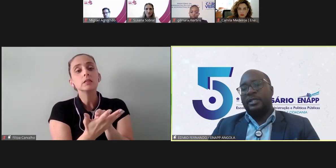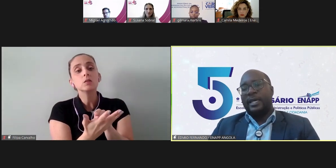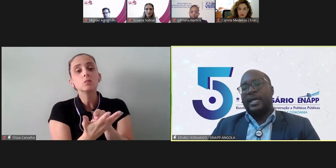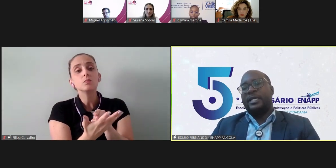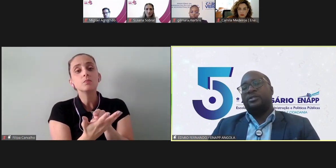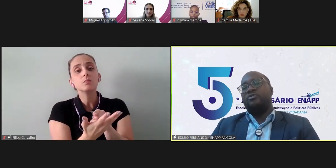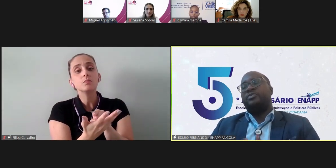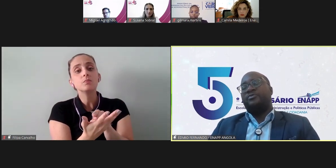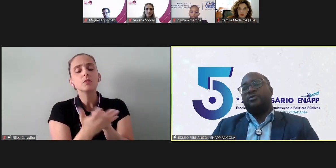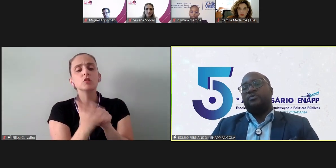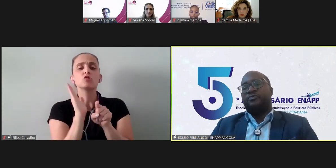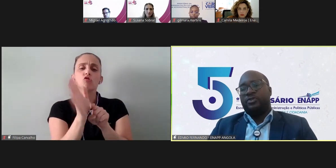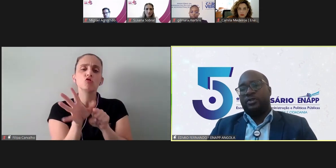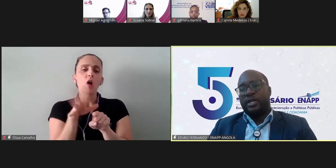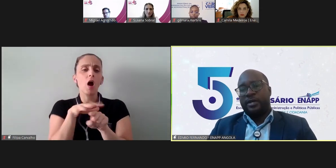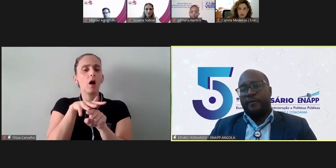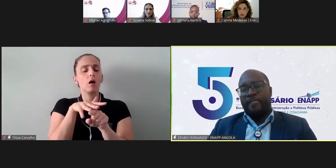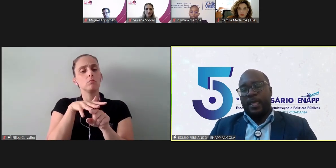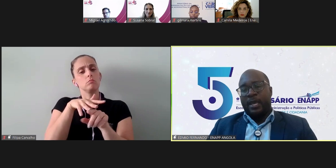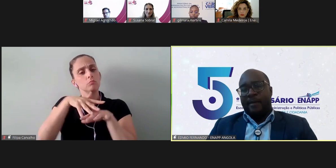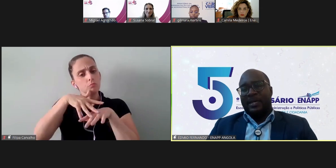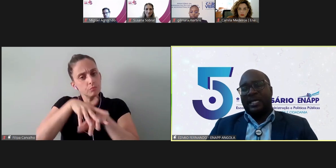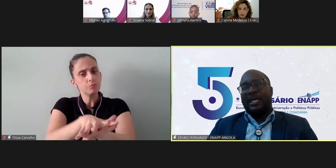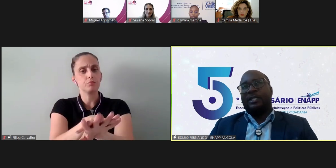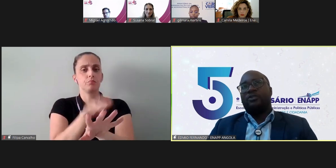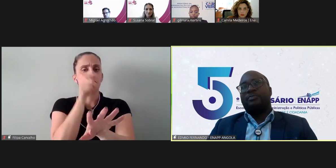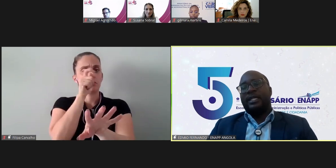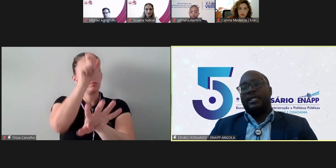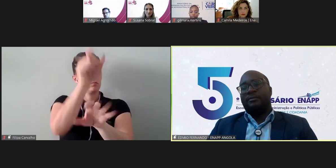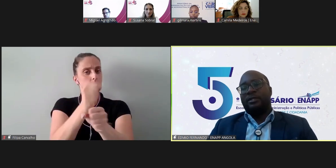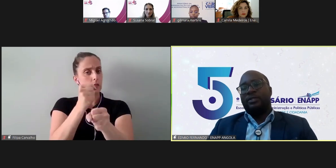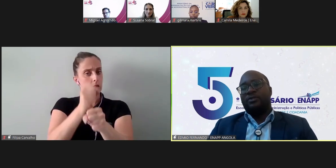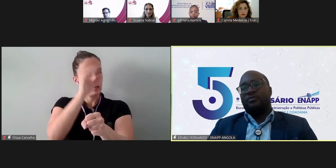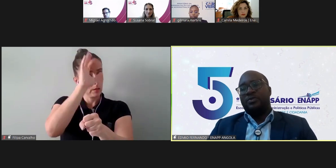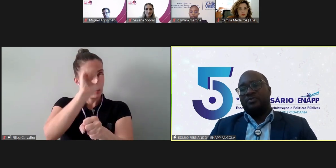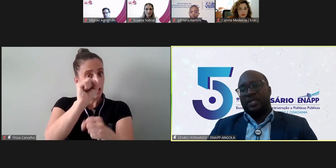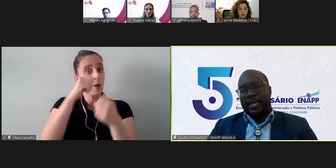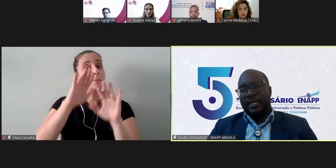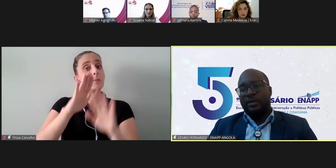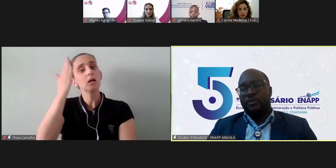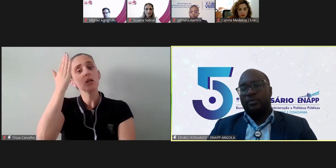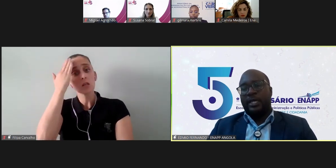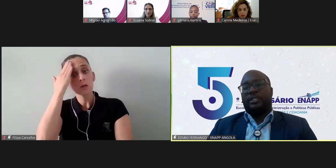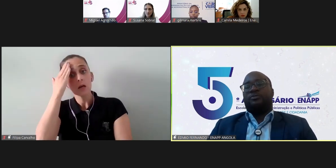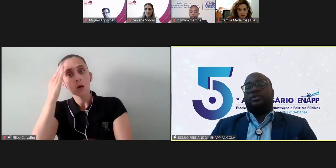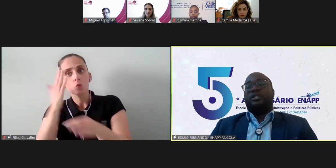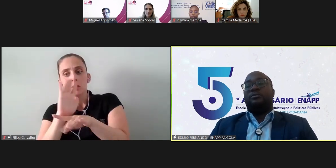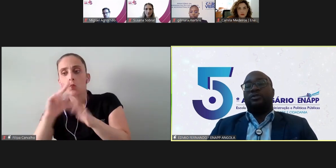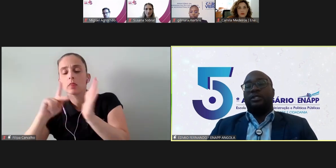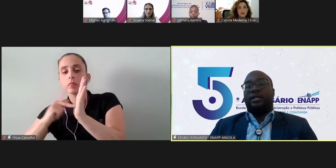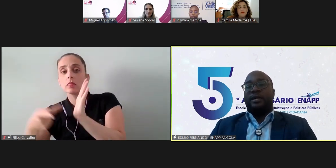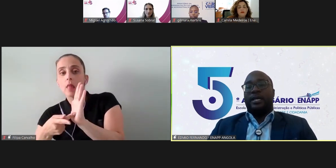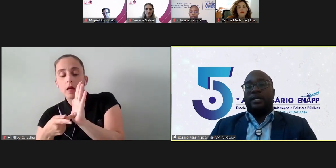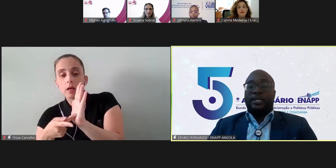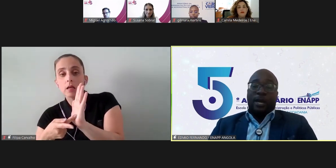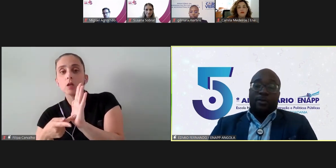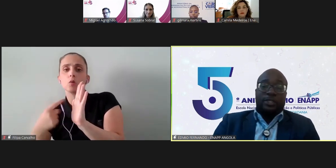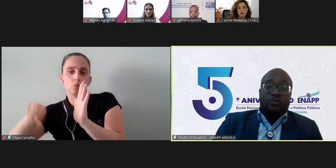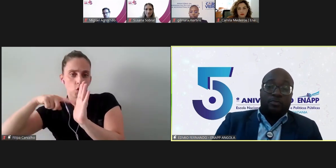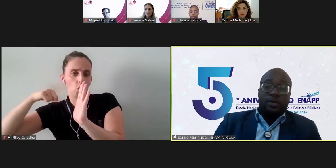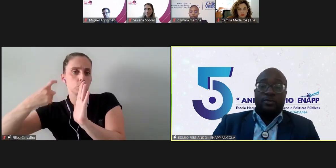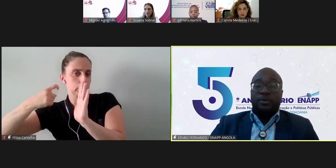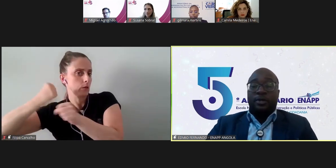já estão integradas no perfil do funcionário. Mas aquelas competências mais do domínio técnico, estas precisamos de